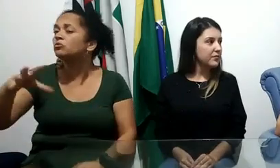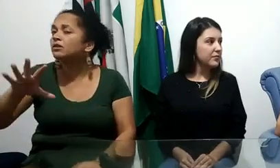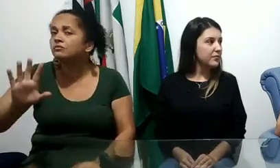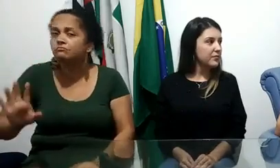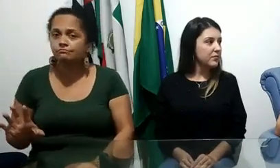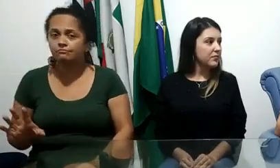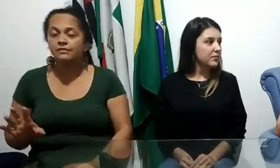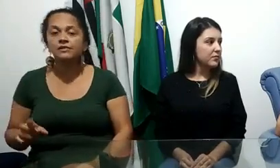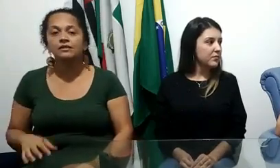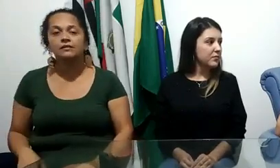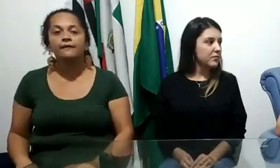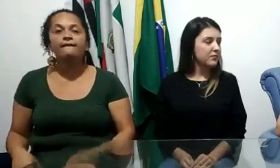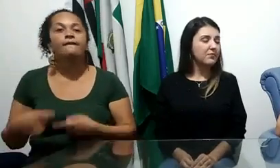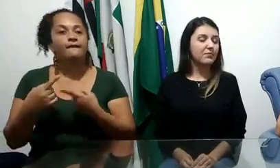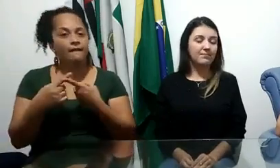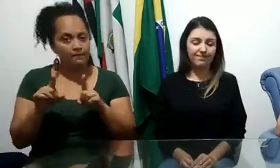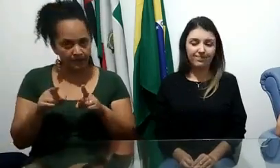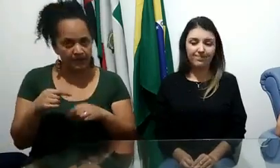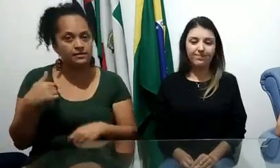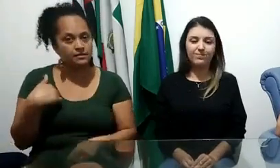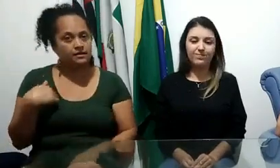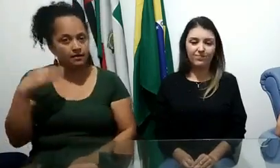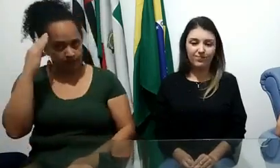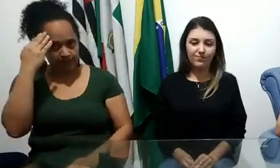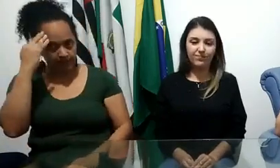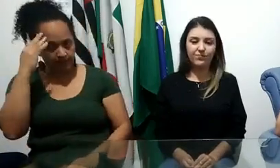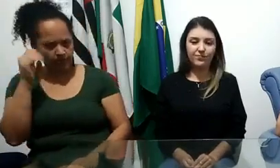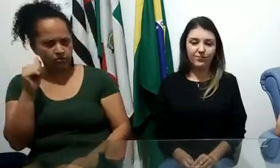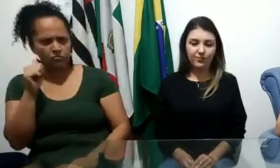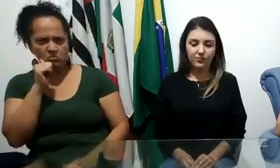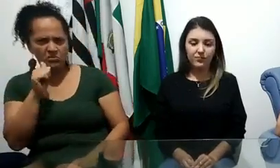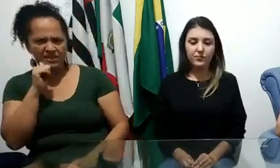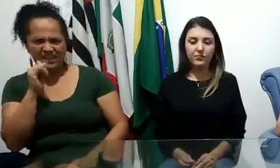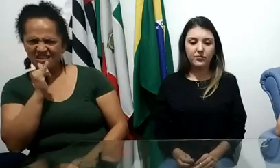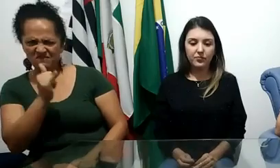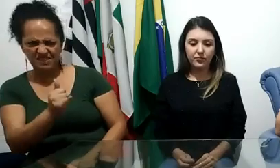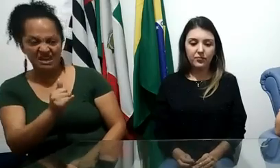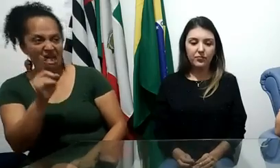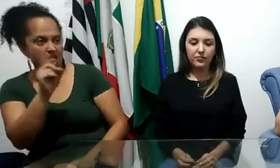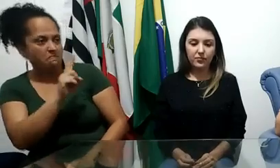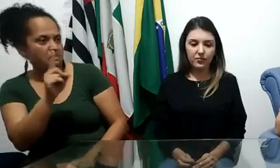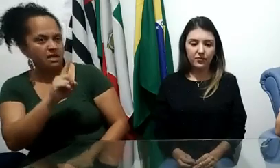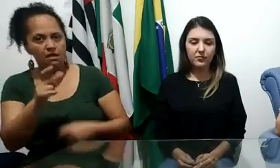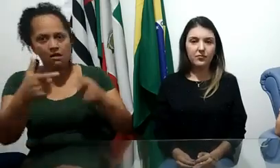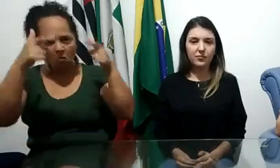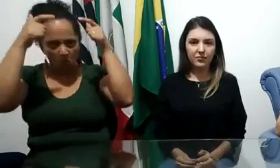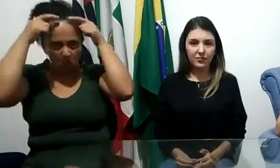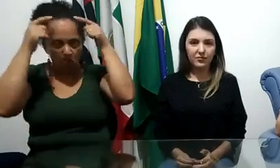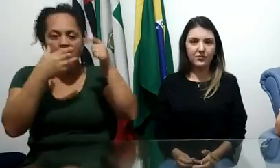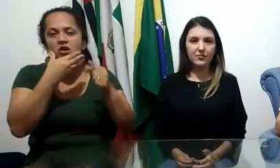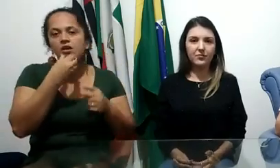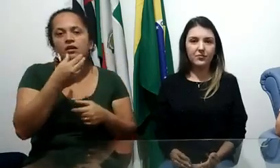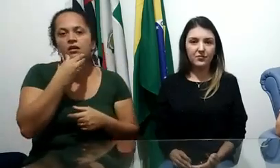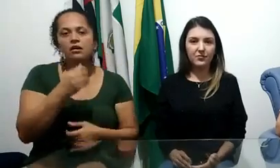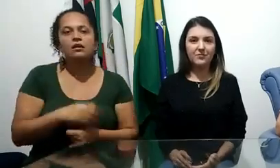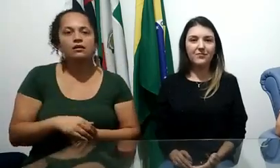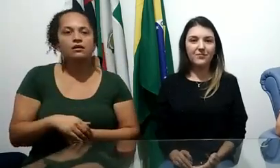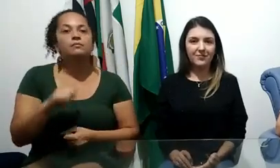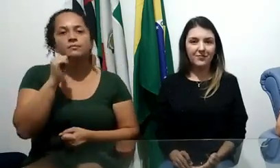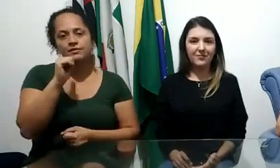que ela deveria ter muito autoconfiança. Para ela falar não para o rei, ela deveria confiar muito em si própria. Não vai acontecer